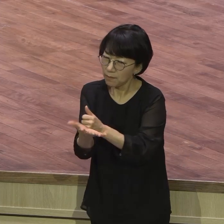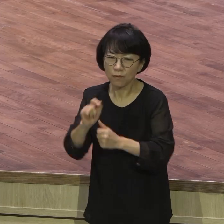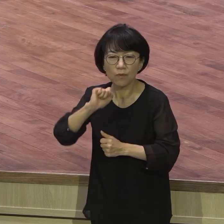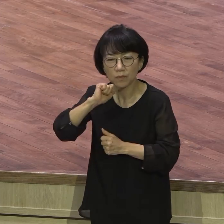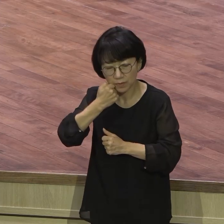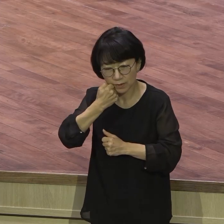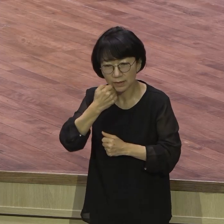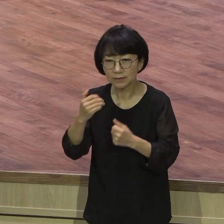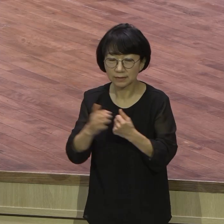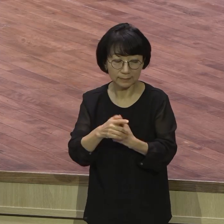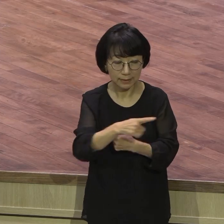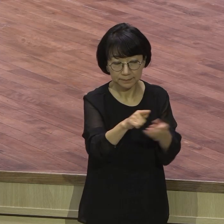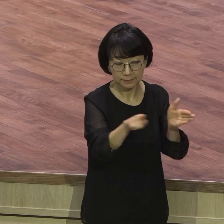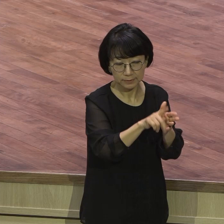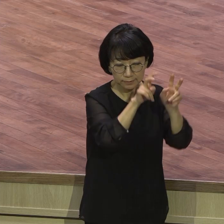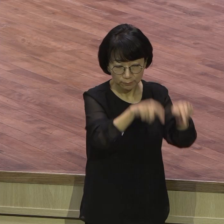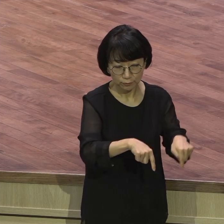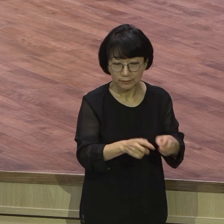달라야 된다고